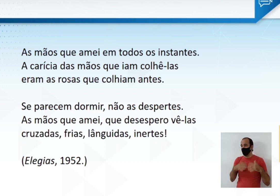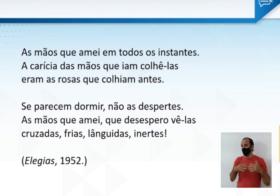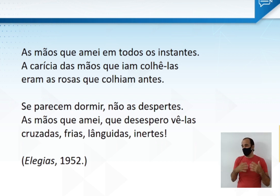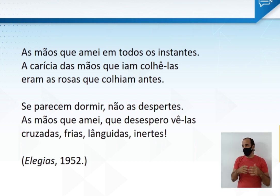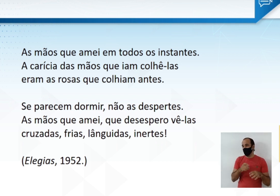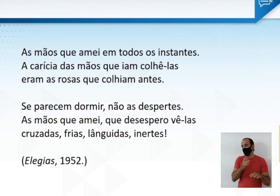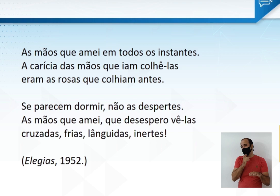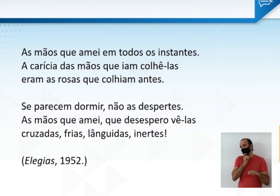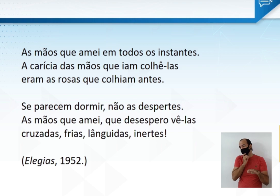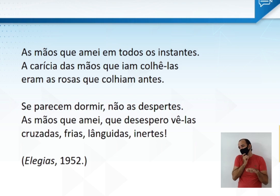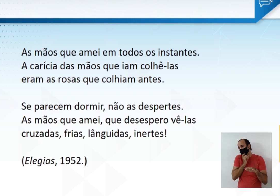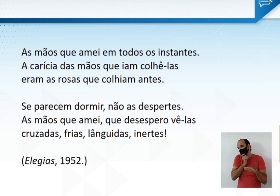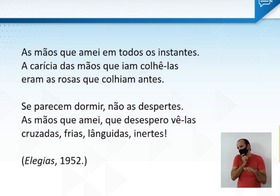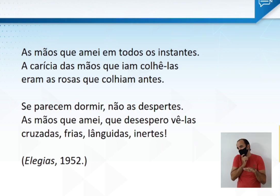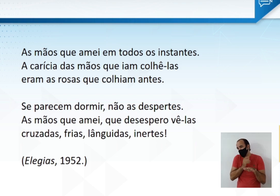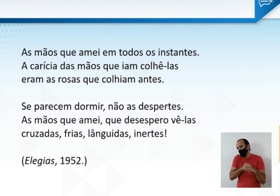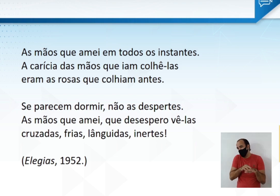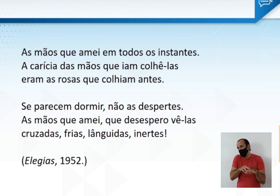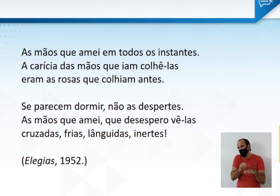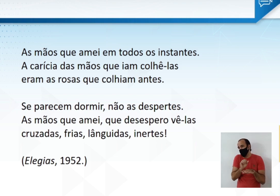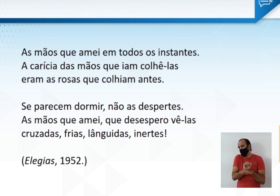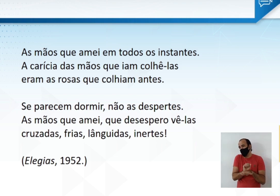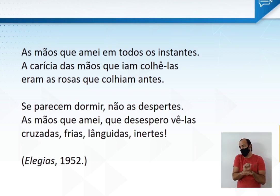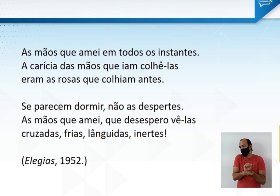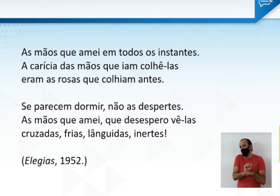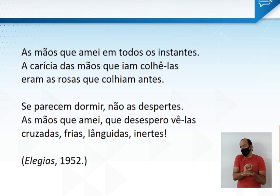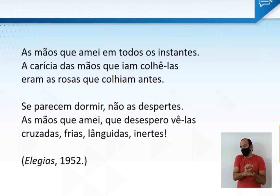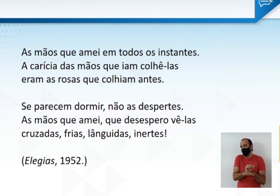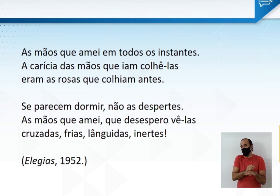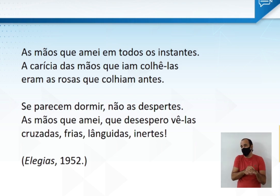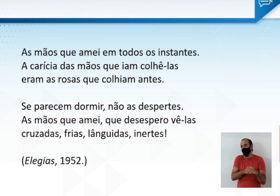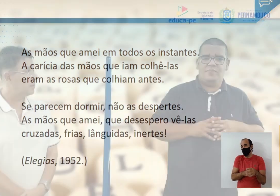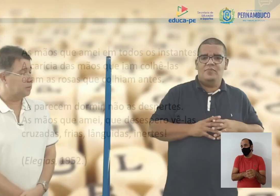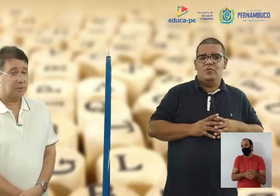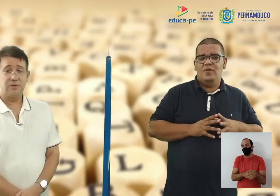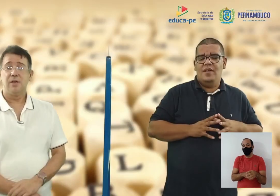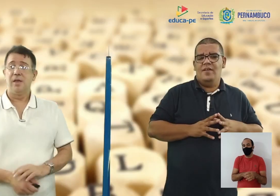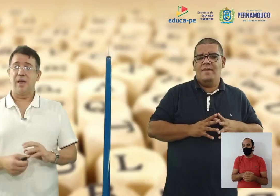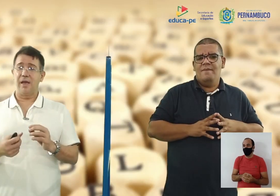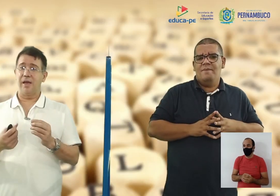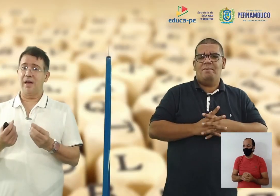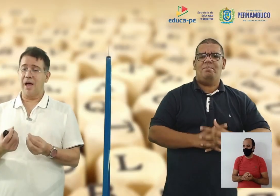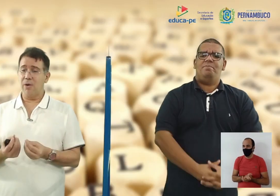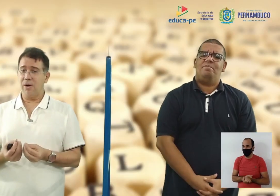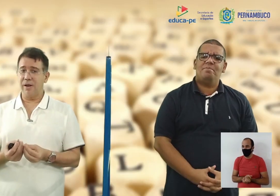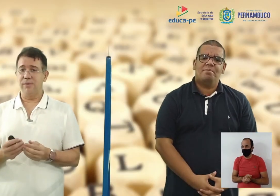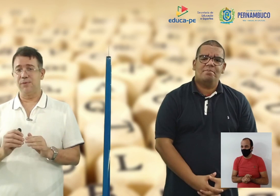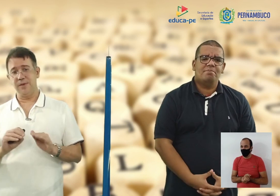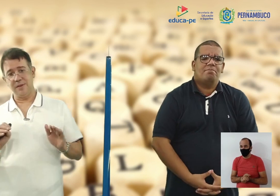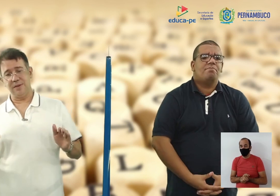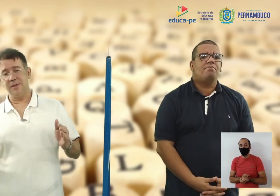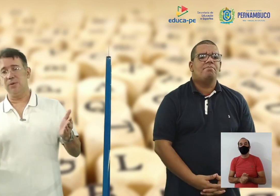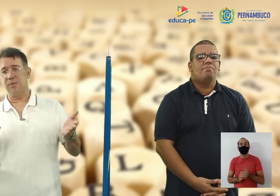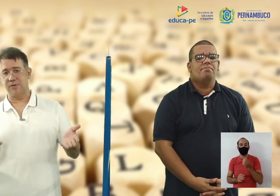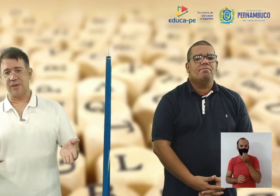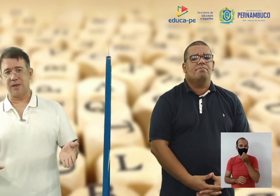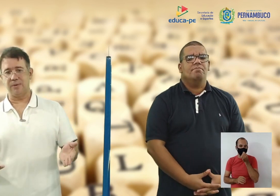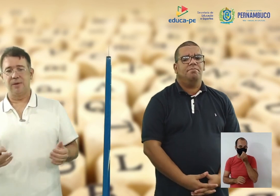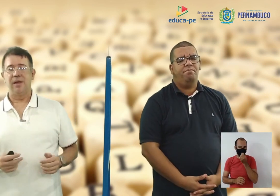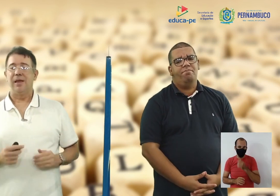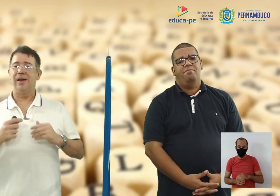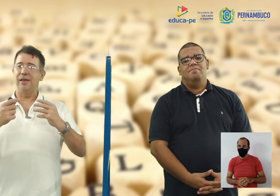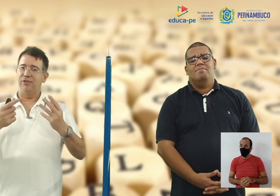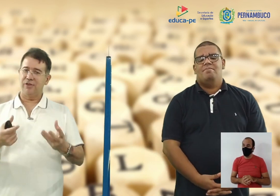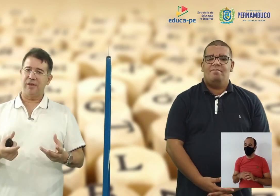frias, lânguidas, inertes. Elegias 952. Agora, fim de um